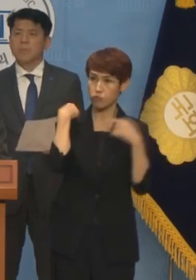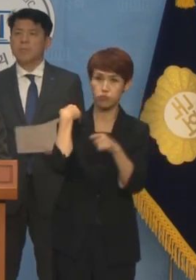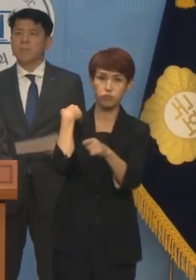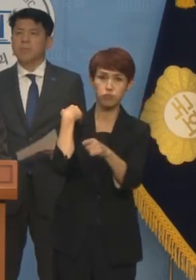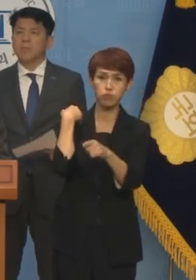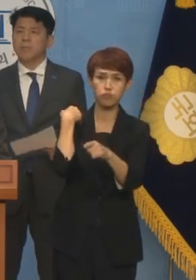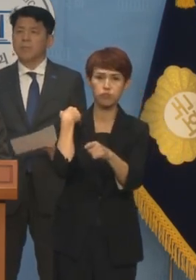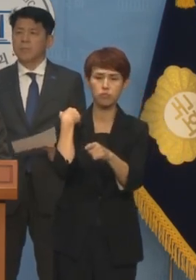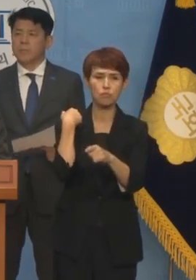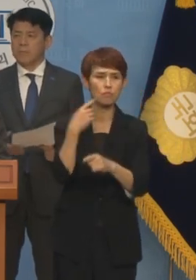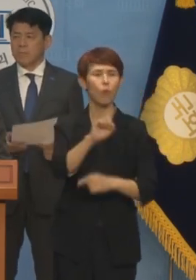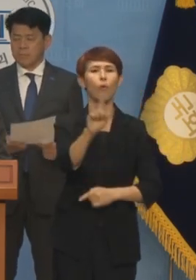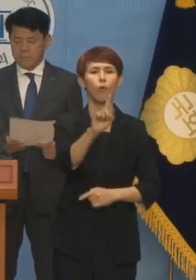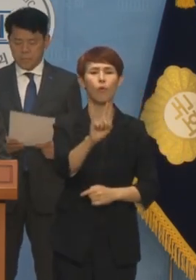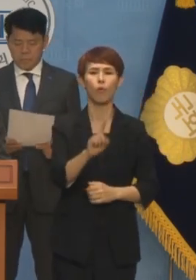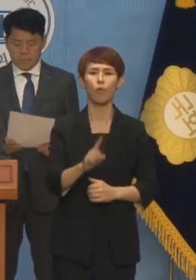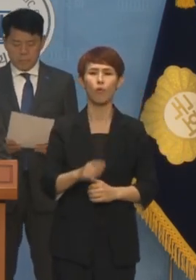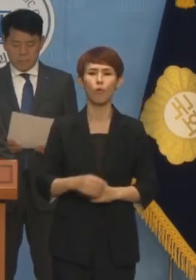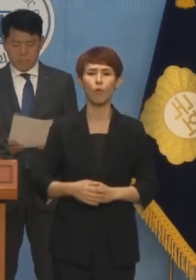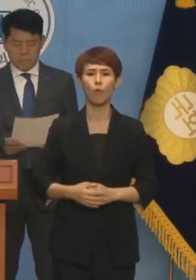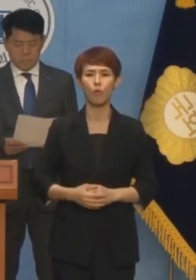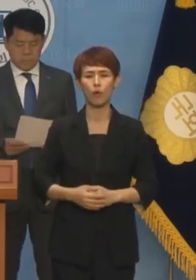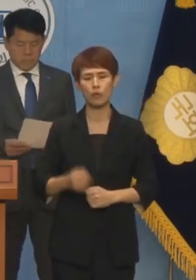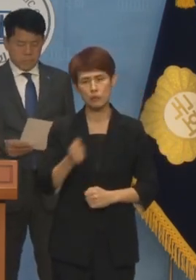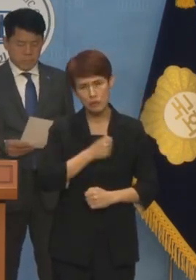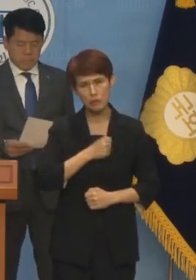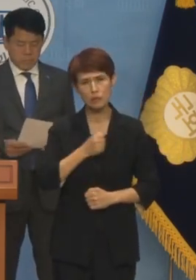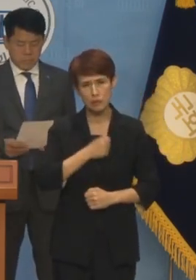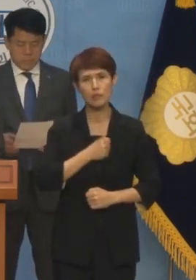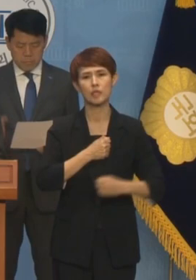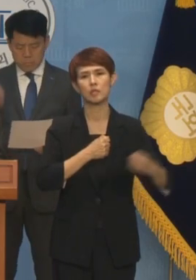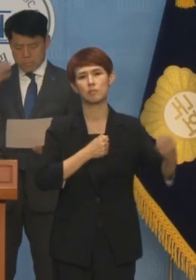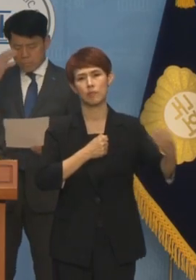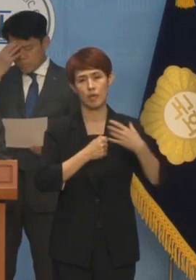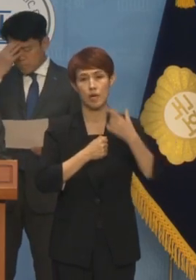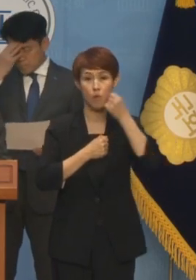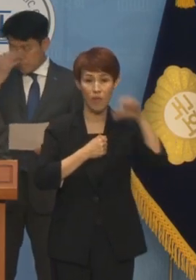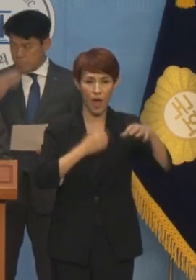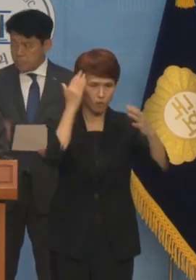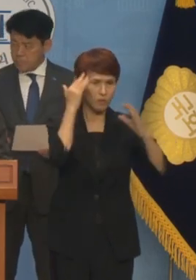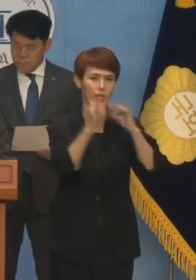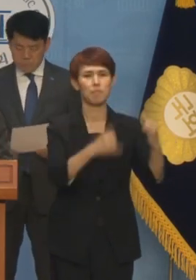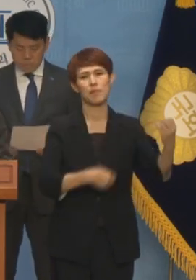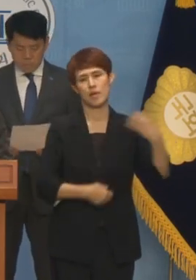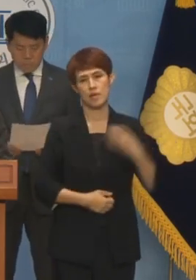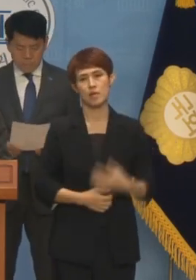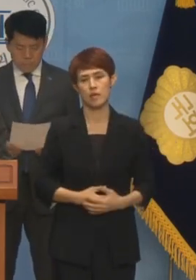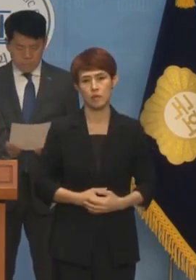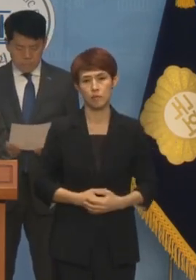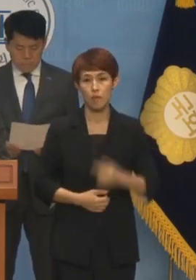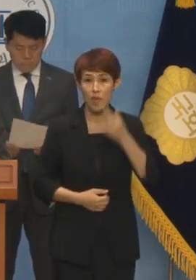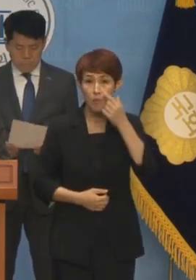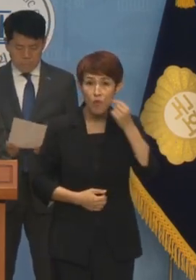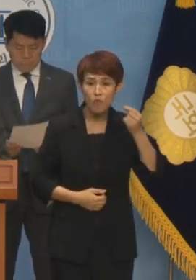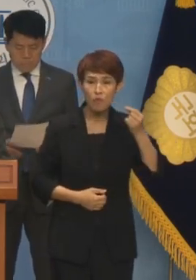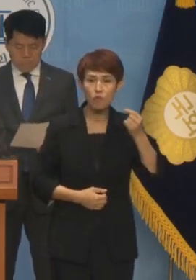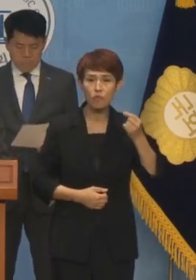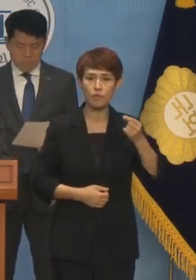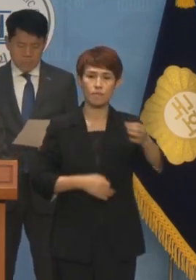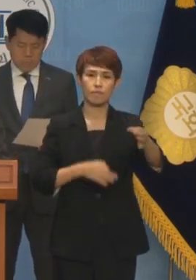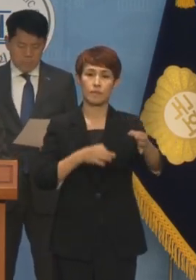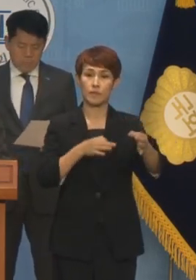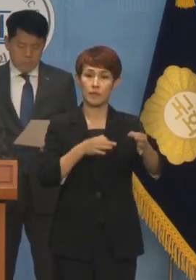도대체 어디에 있느냐라는 한탄이 나오고 있습니다. 일본 정부가 영리를 목적으로